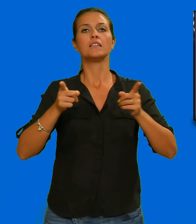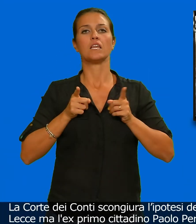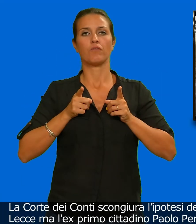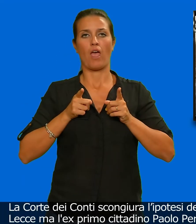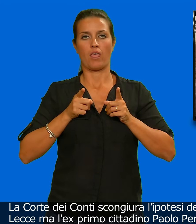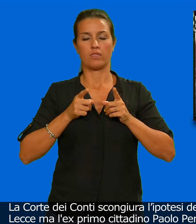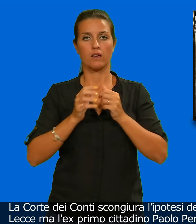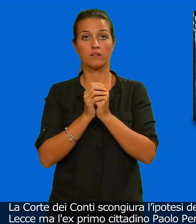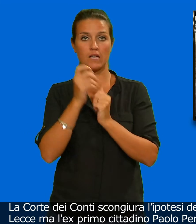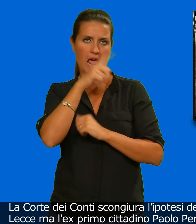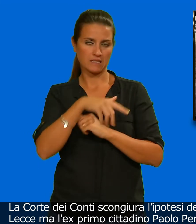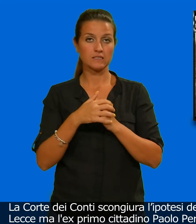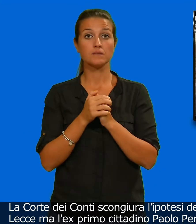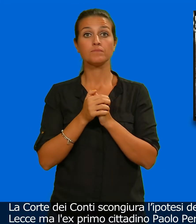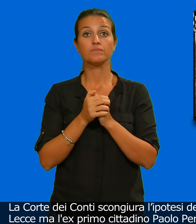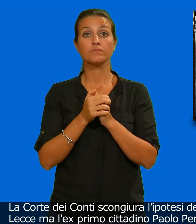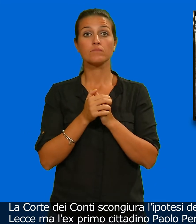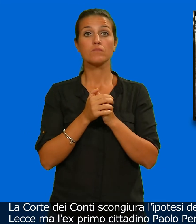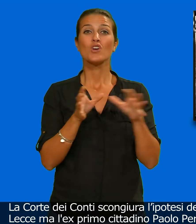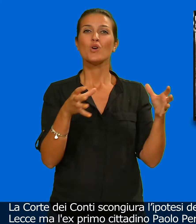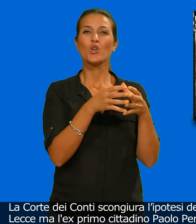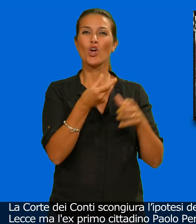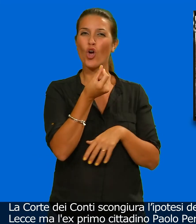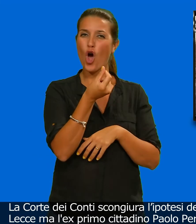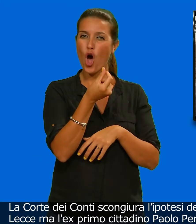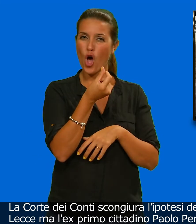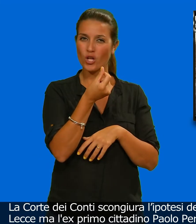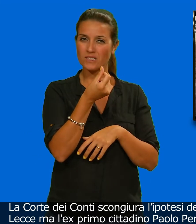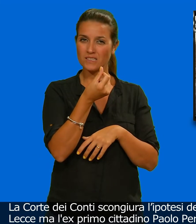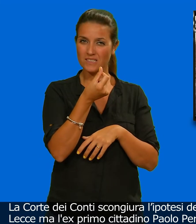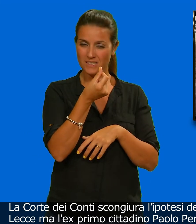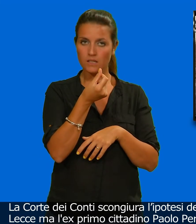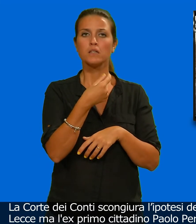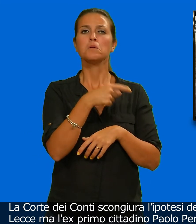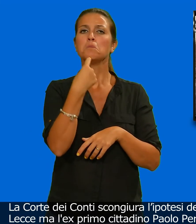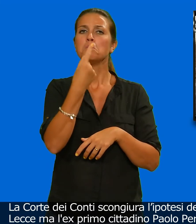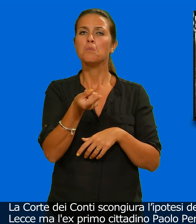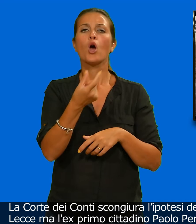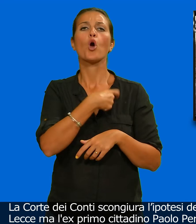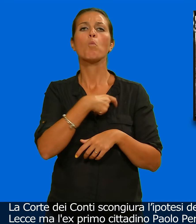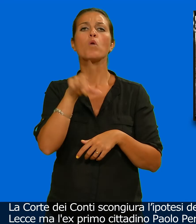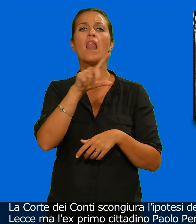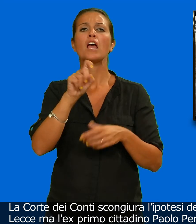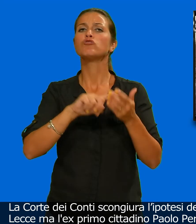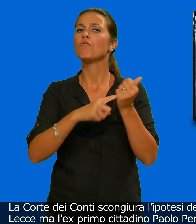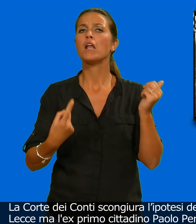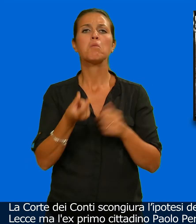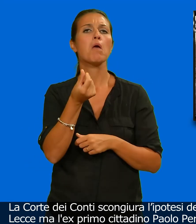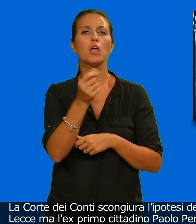la corte dei conti scongiura l'ipotesi di sesto per il comune di lecce ma